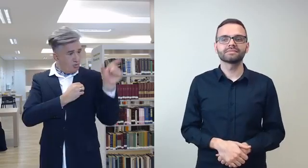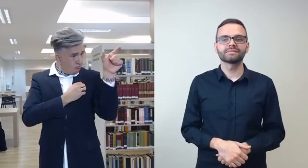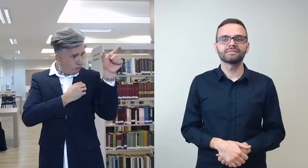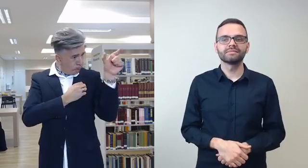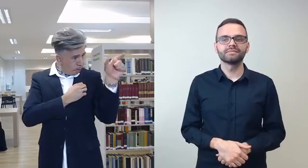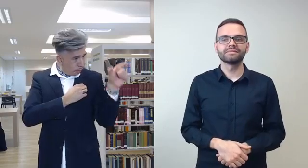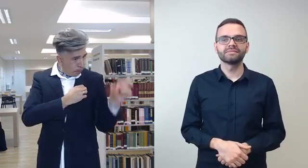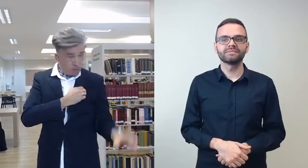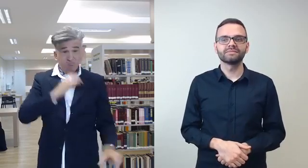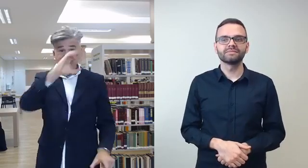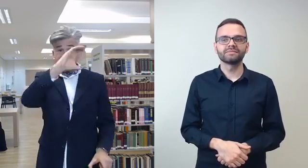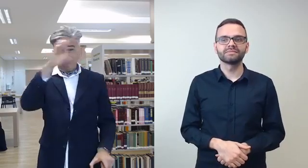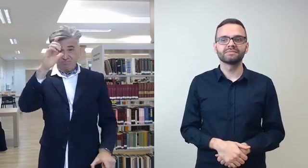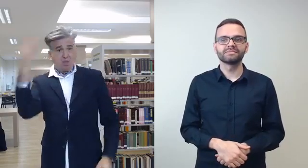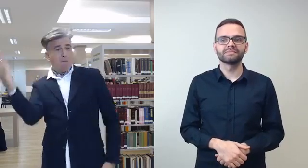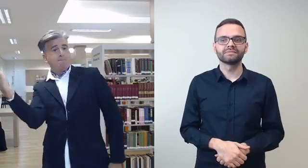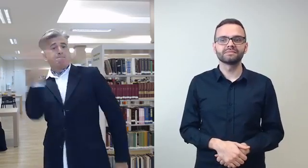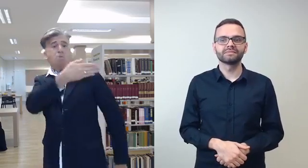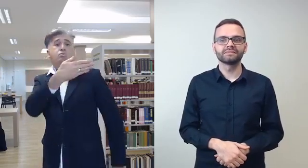Marco.